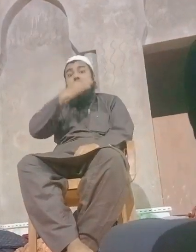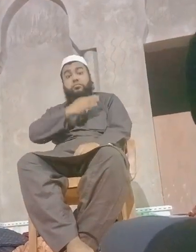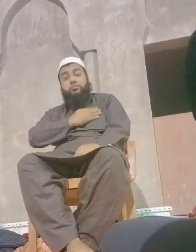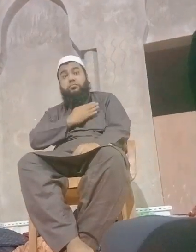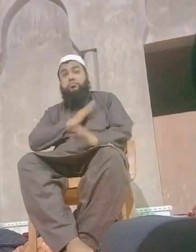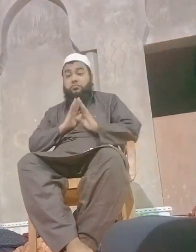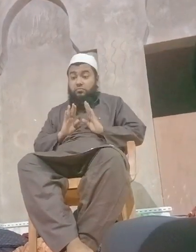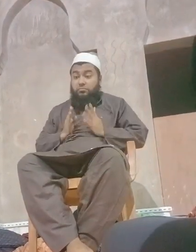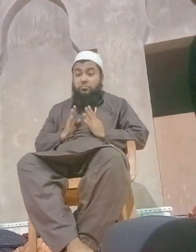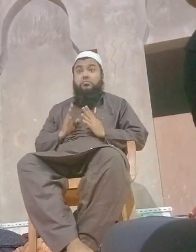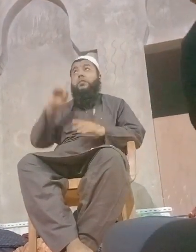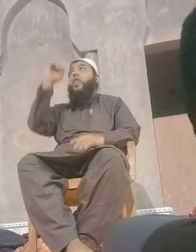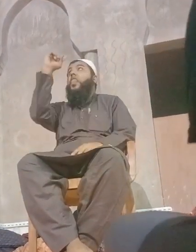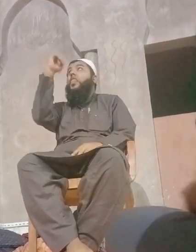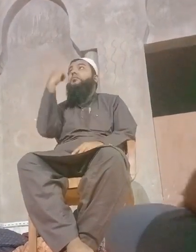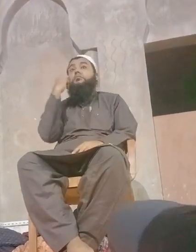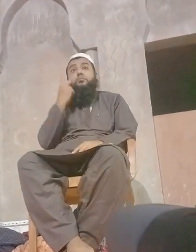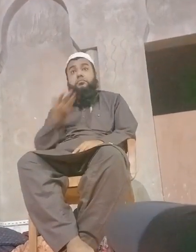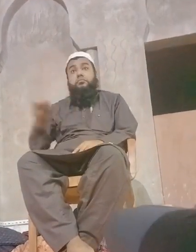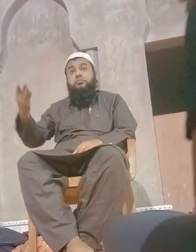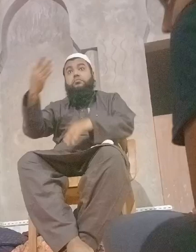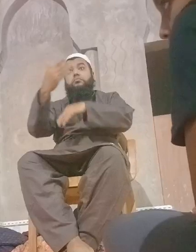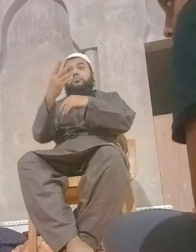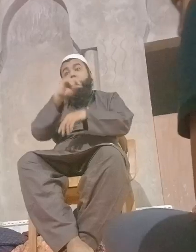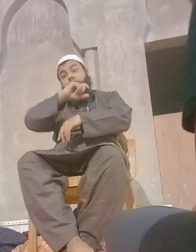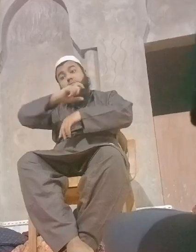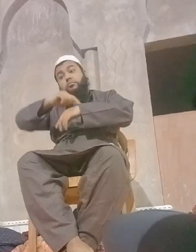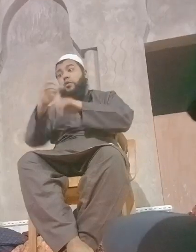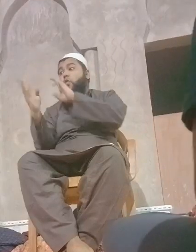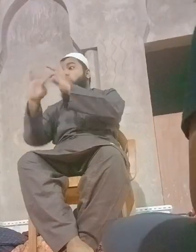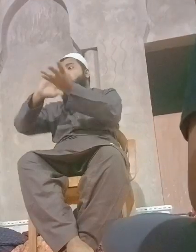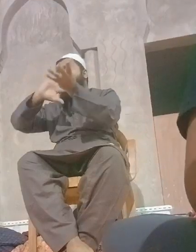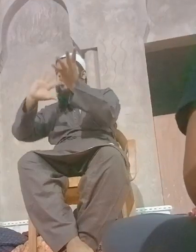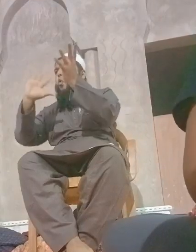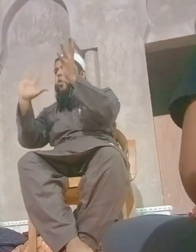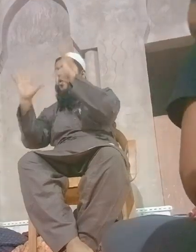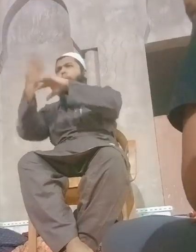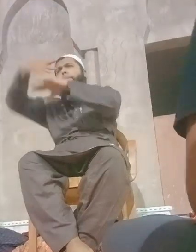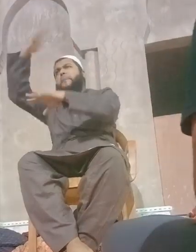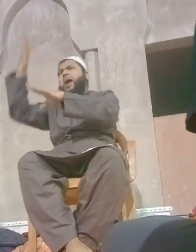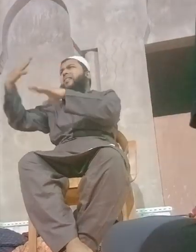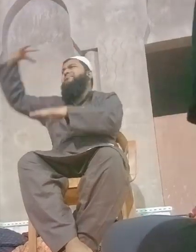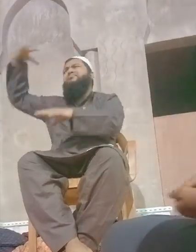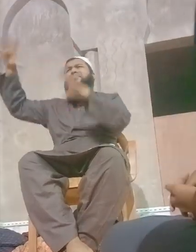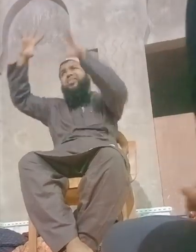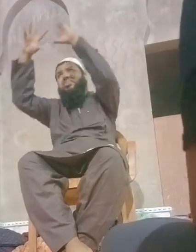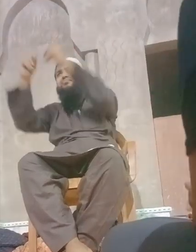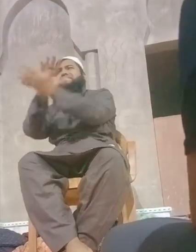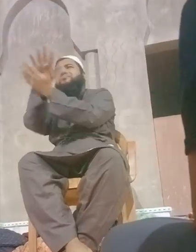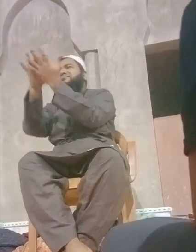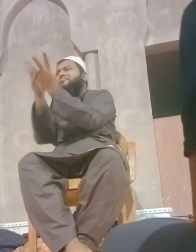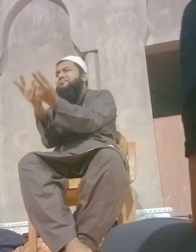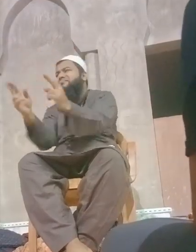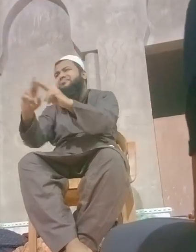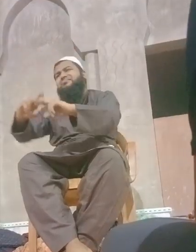আল্লাহ, যিনি একদিন সবাইকে শেষ করবে আর সবাইকে তুলবে, ইয়াউমা নাহশুরুহুম